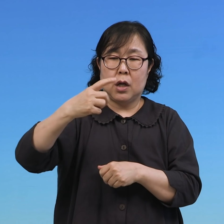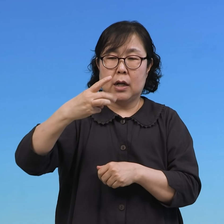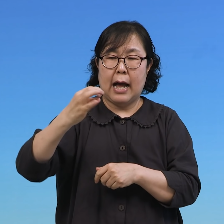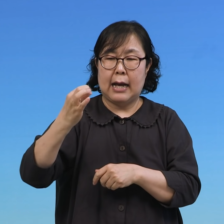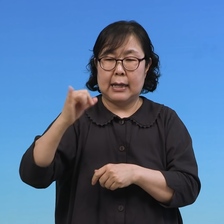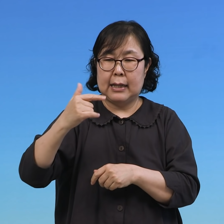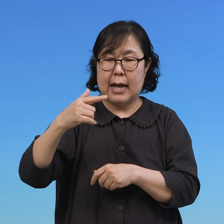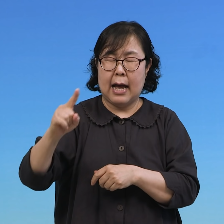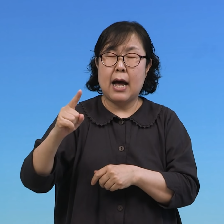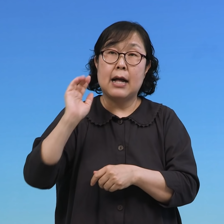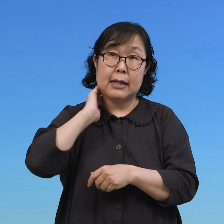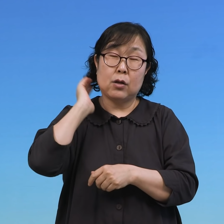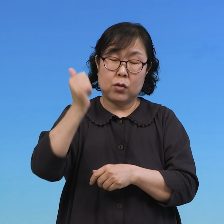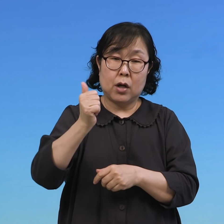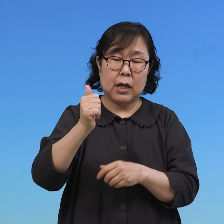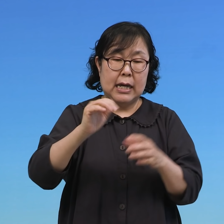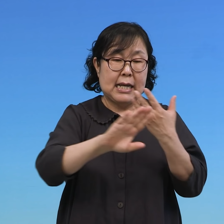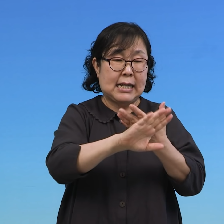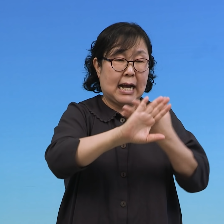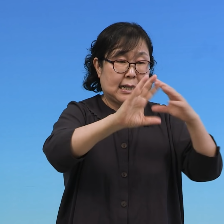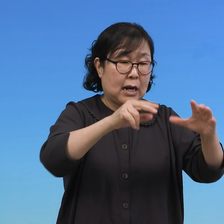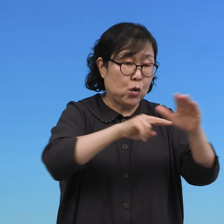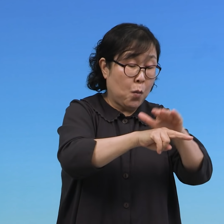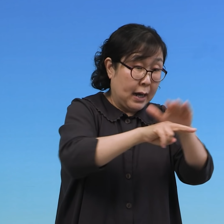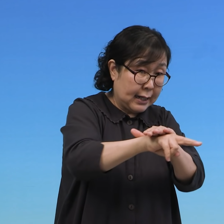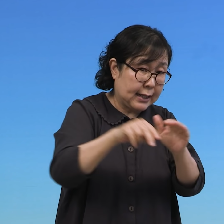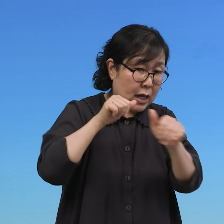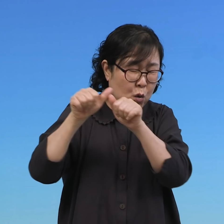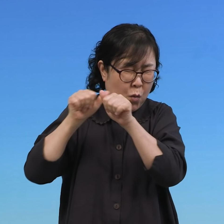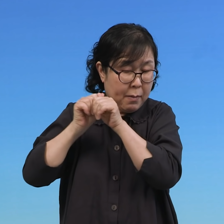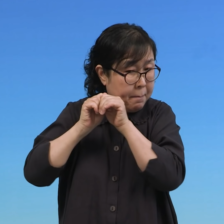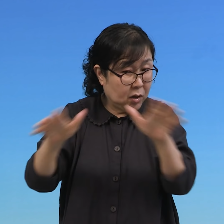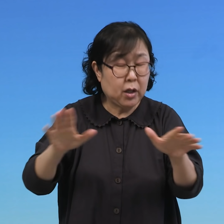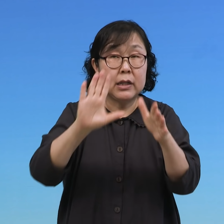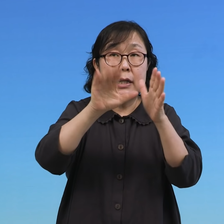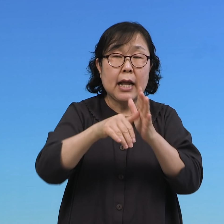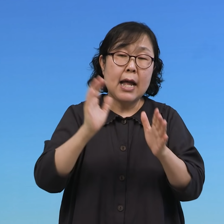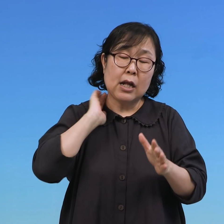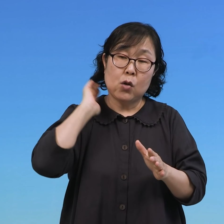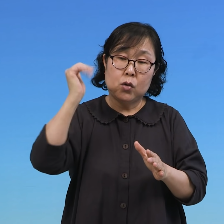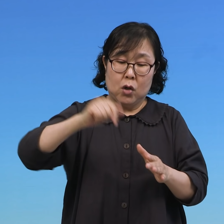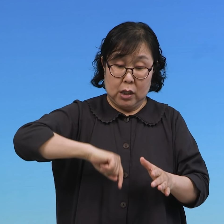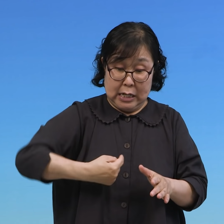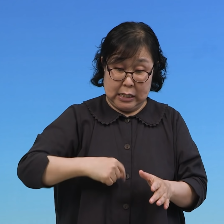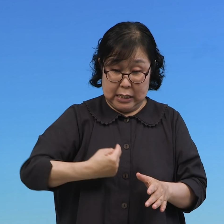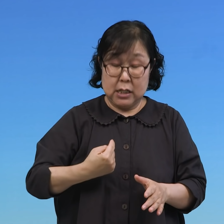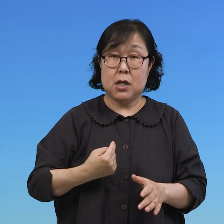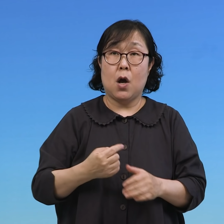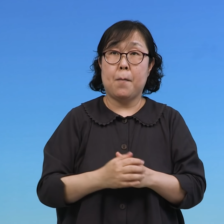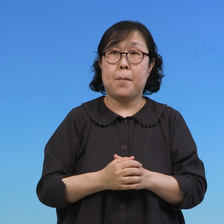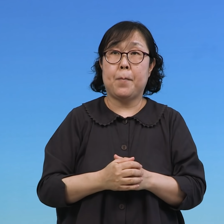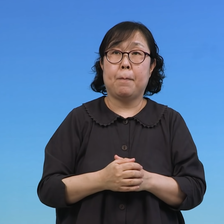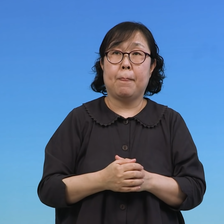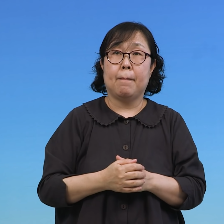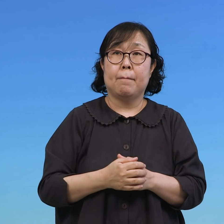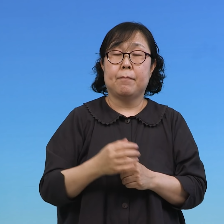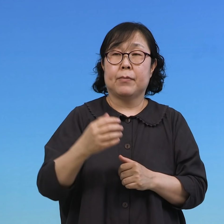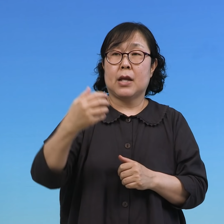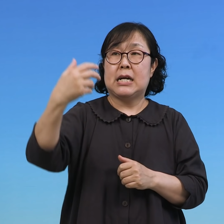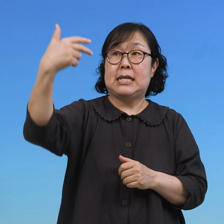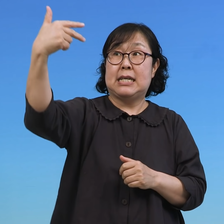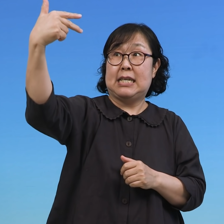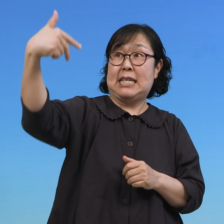우크라이나 대통령이 이미 해외로 도망갔다, 그런 소문이 막 퍼지고 있을 때 대통령이 그